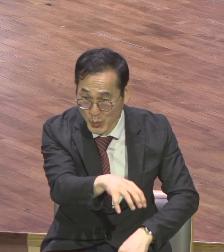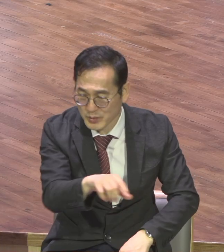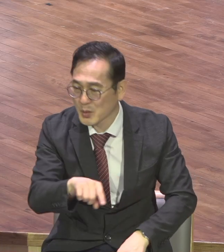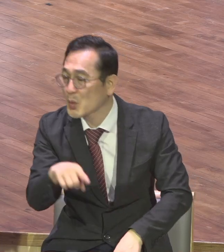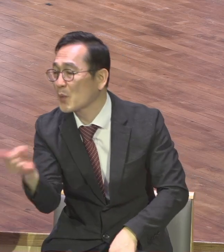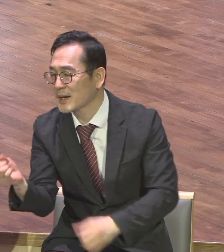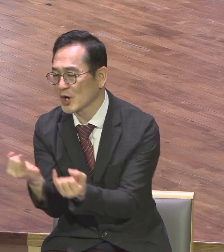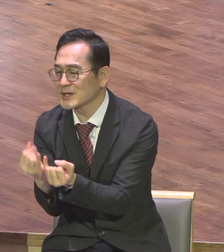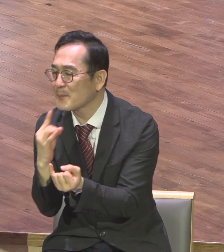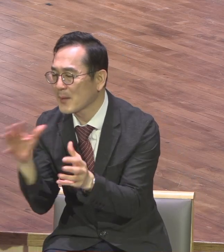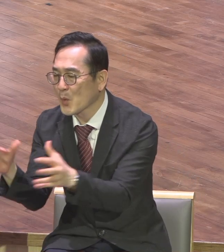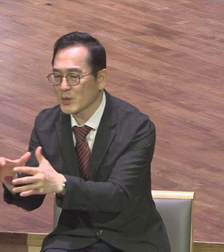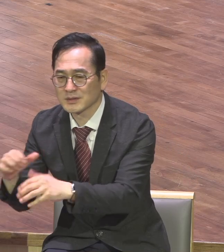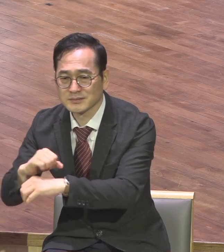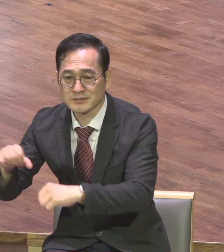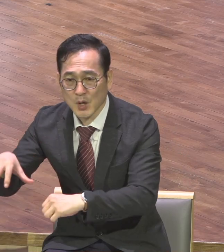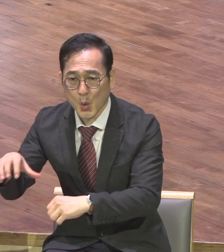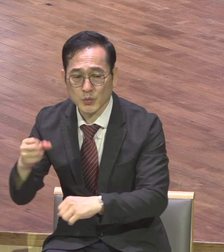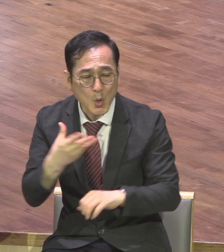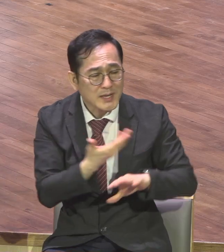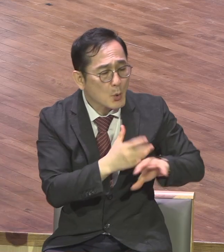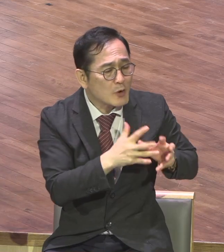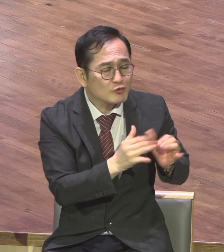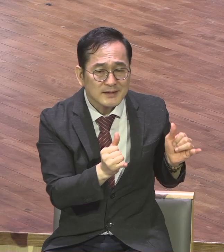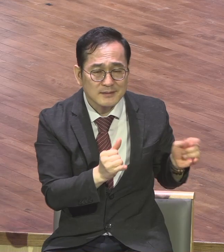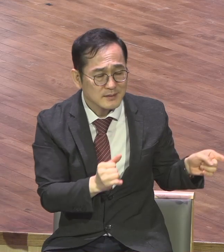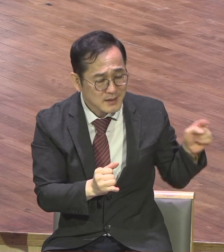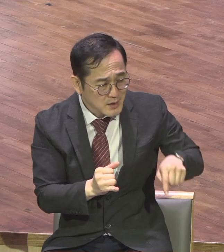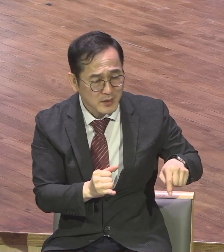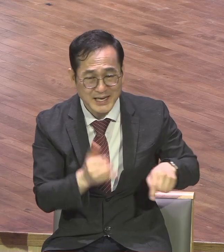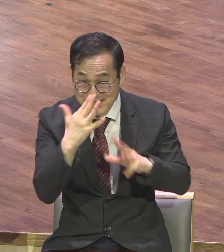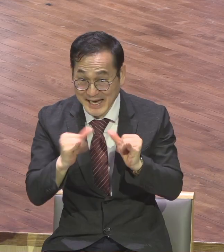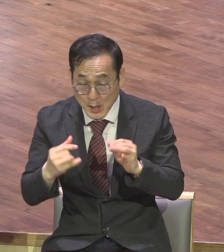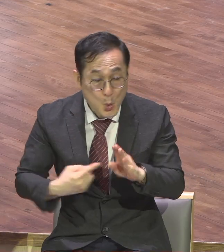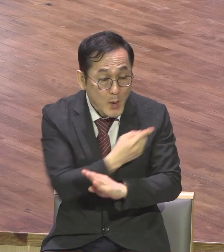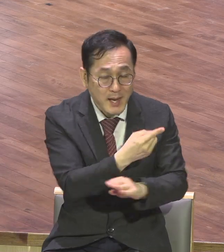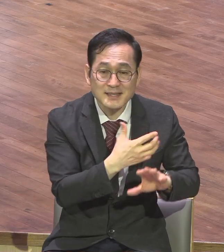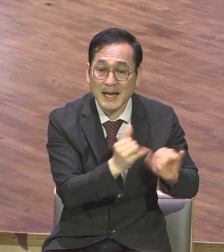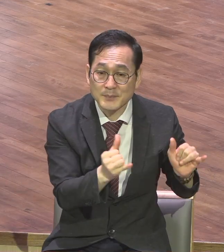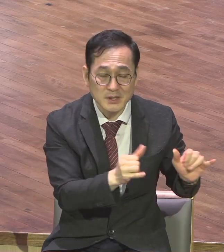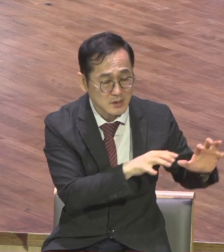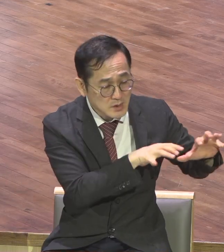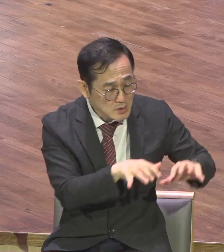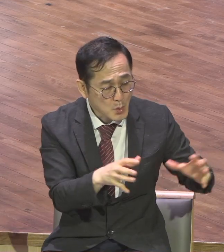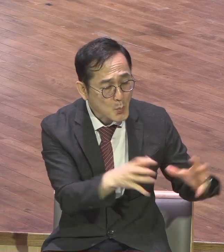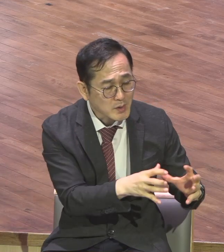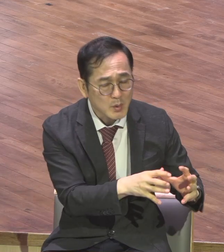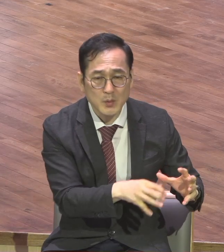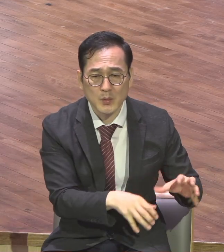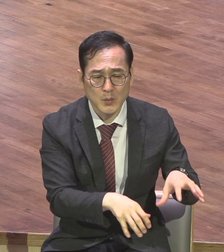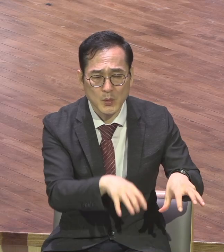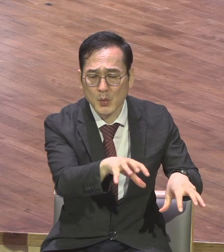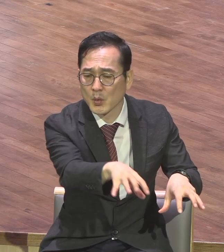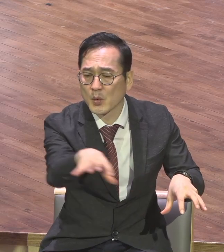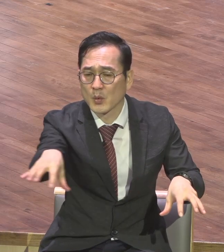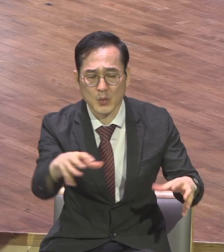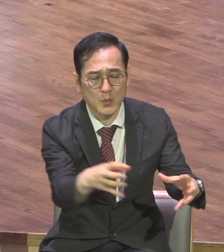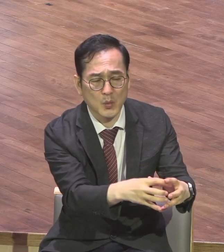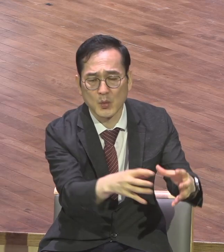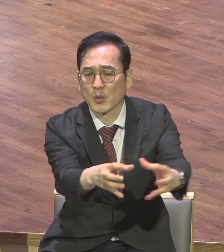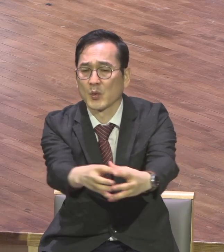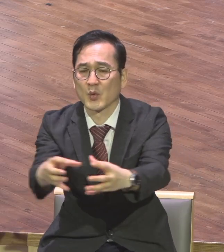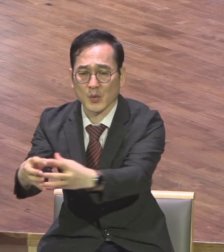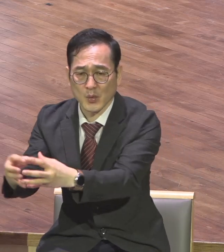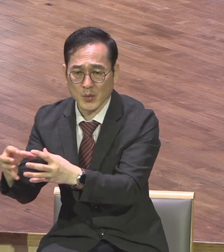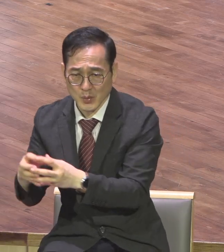이방인들의 뜰이 있었어요. 그러니까 우리가 말하는 기도의 뜰, 이 뜰이 장소적으로 여인의 뜰이에요. 솔로몬